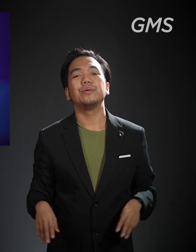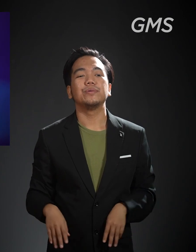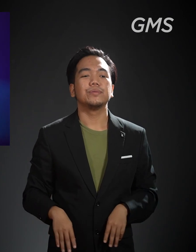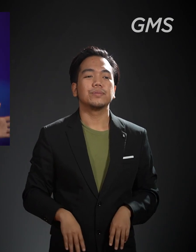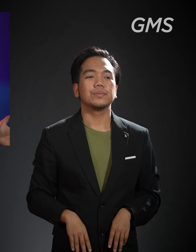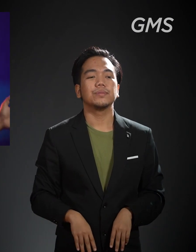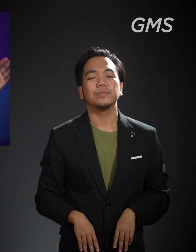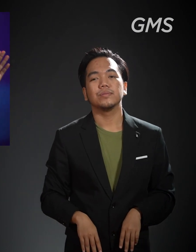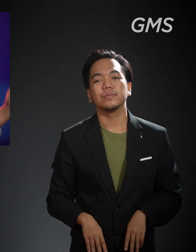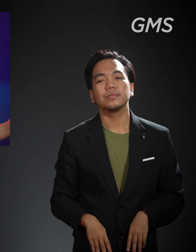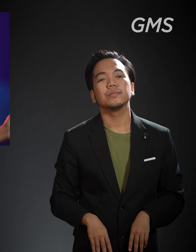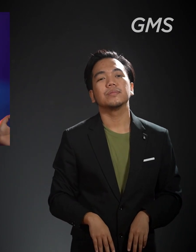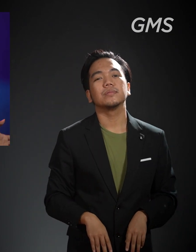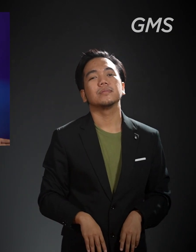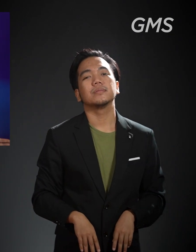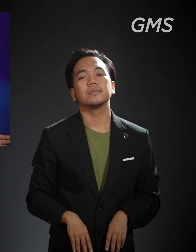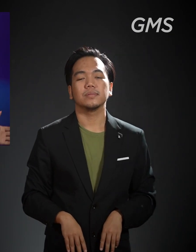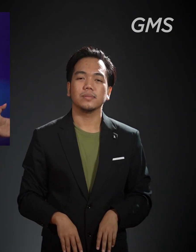kagum